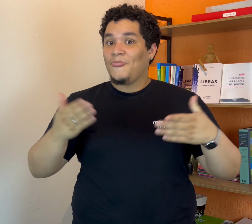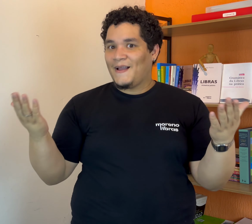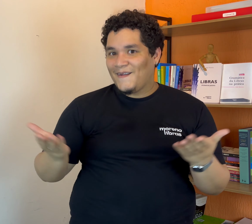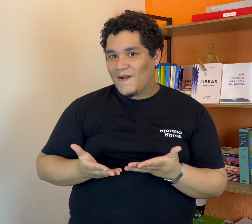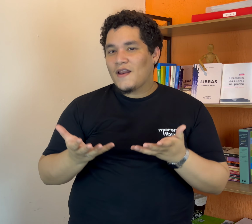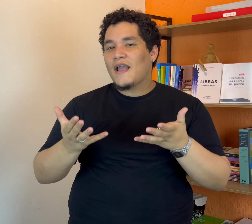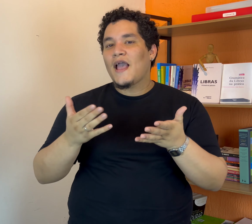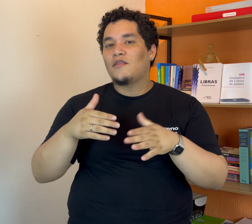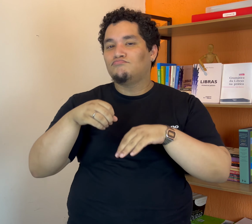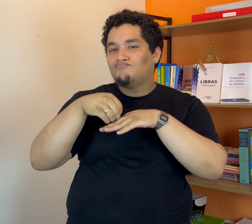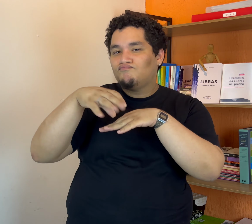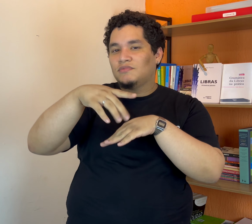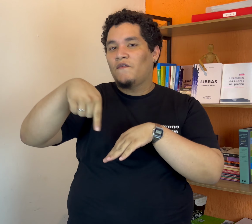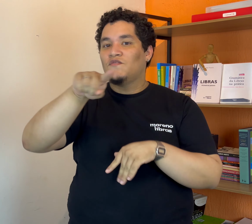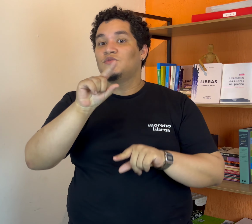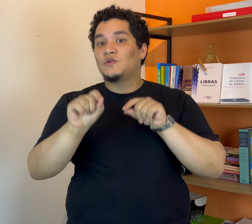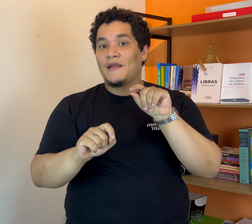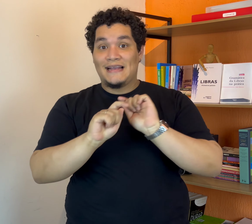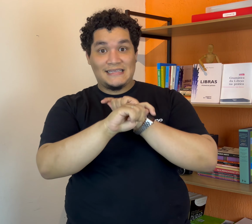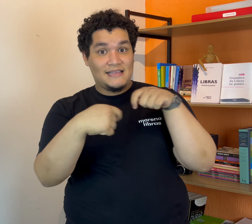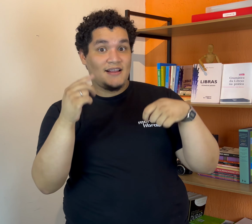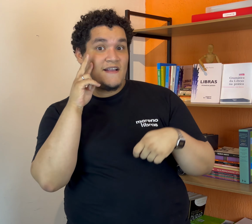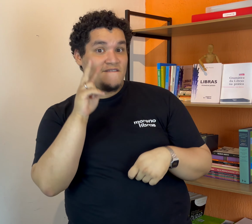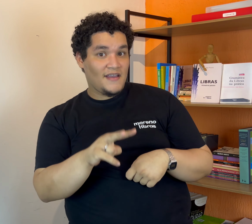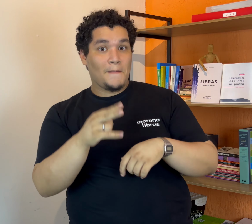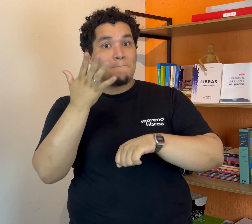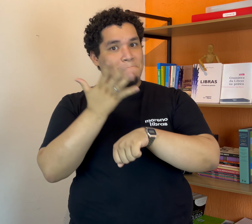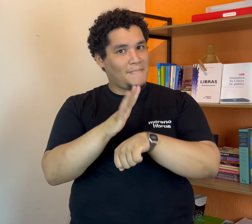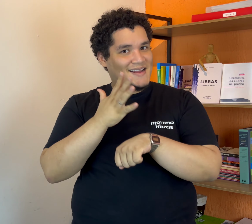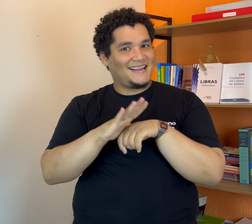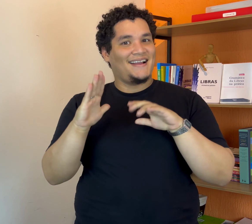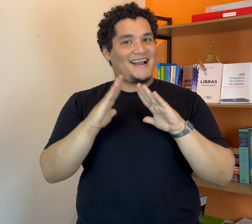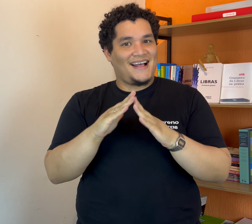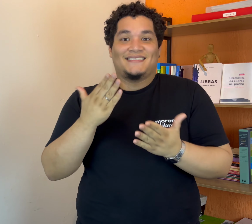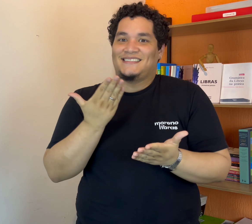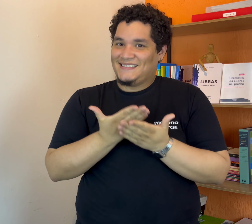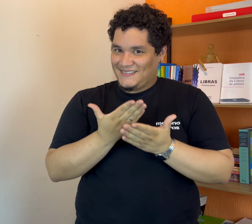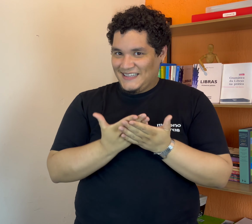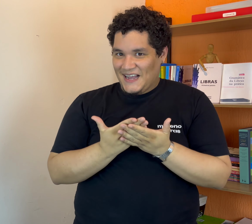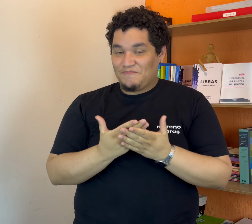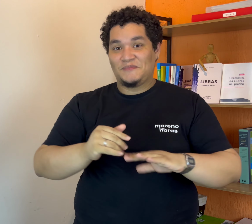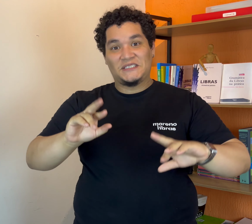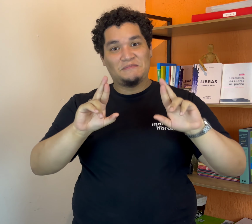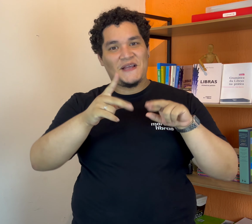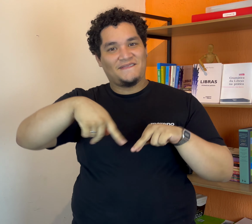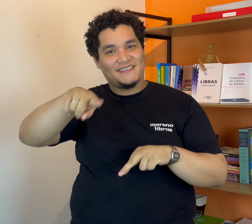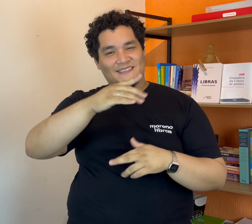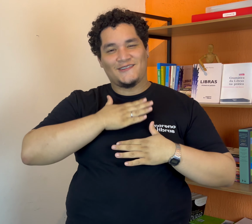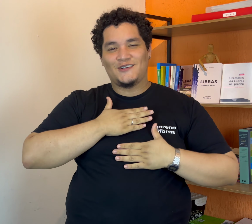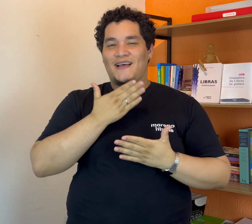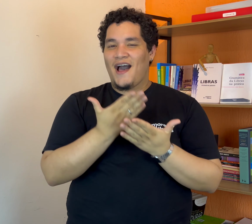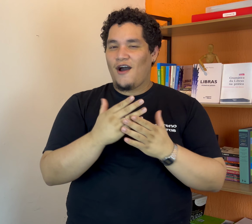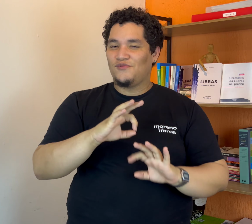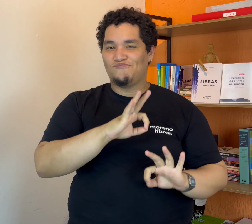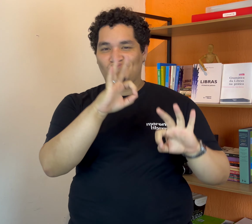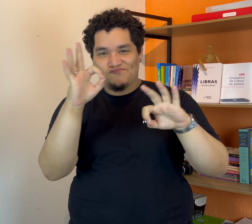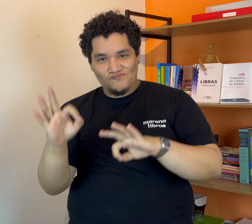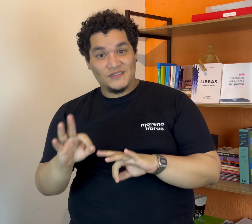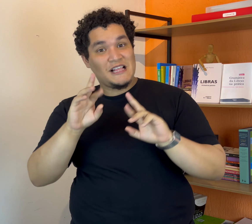Agora, como sugestão para vocês, pratiquem tudo que a gente aprendeu hoje em casa, todos os sinais e as frases também. Espero que tenham gostado da aula de